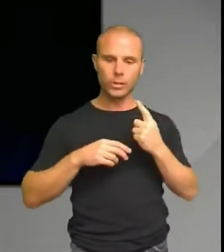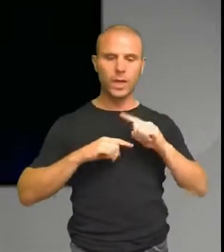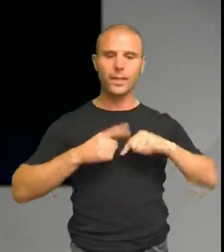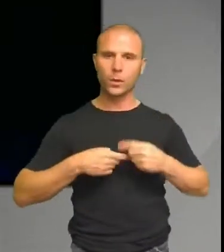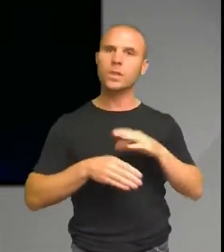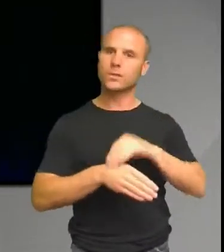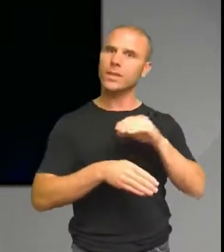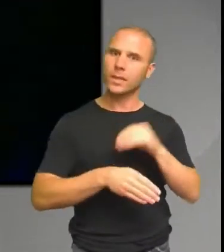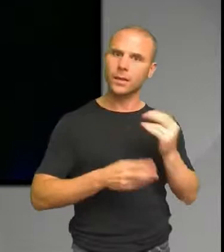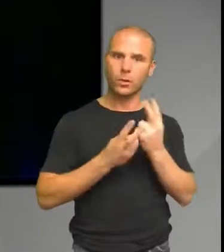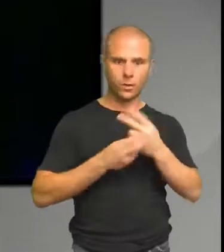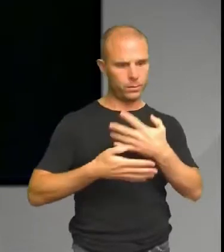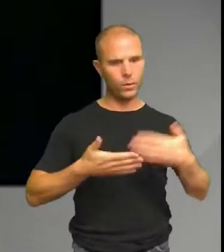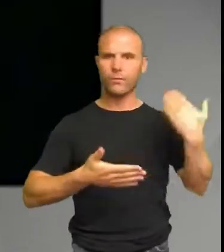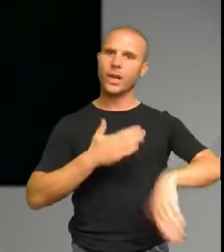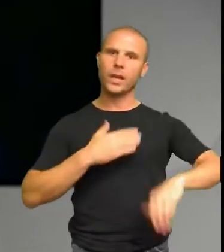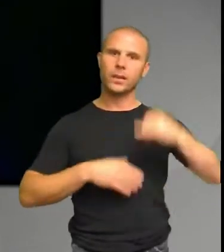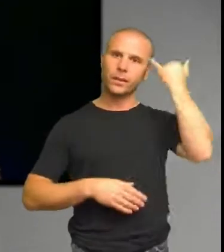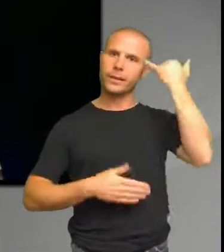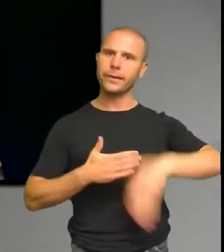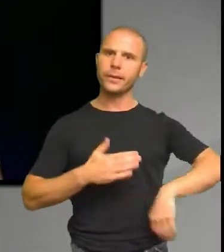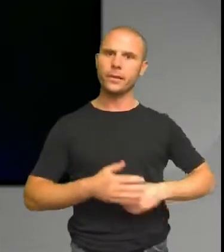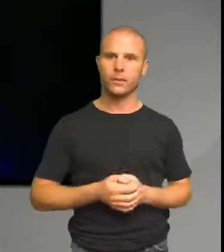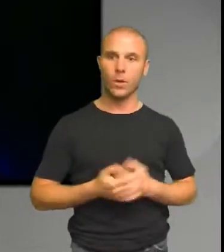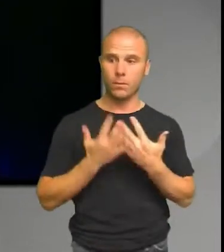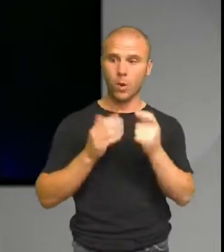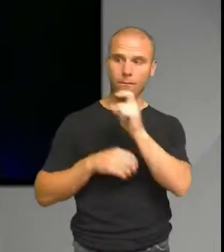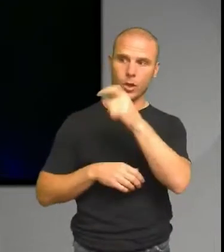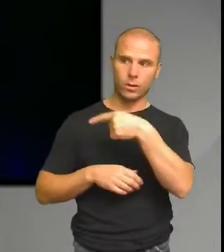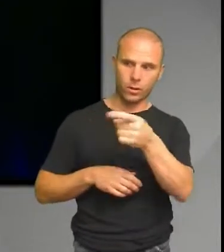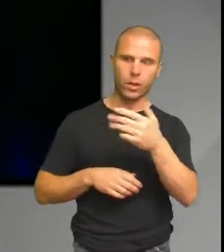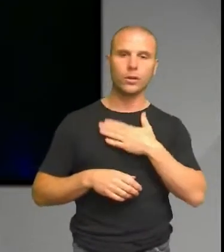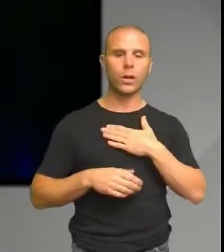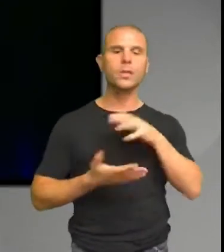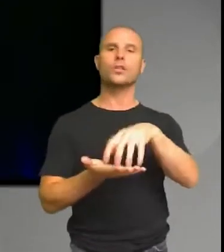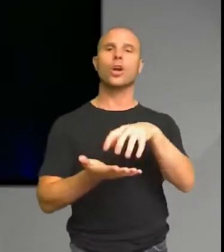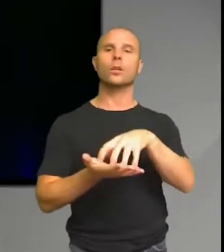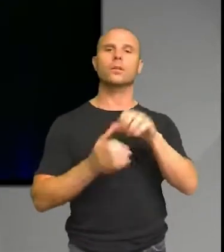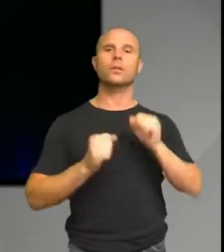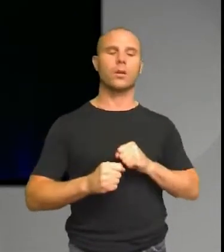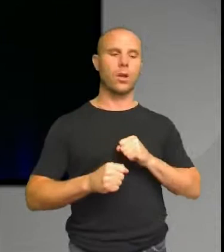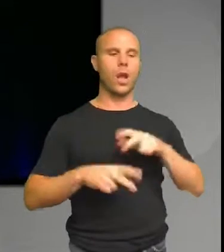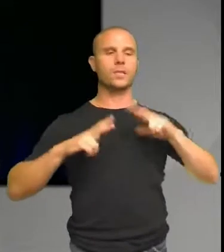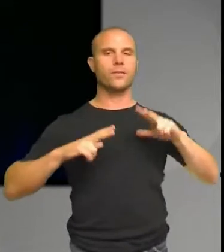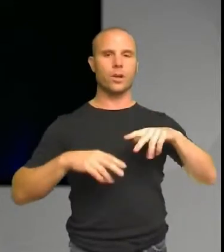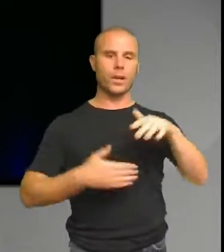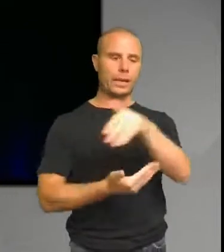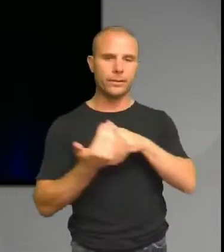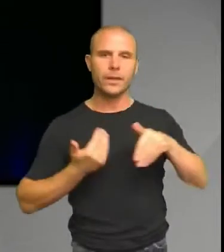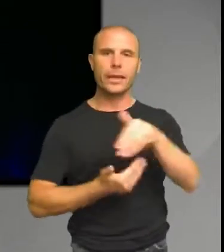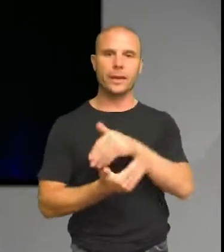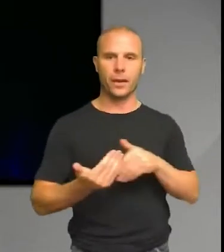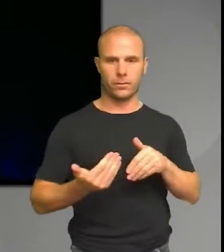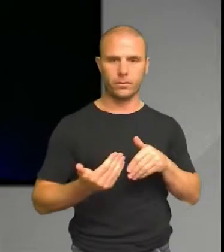svenskar. Många företag anser att det är staten som ska ta ansvar för integreringen. De vill ha